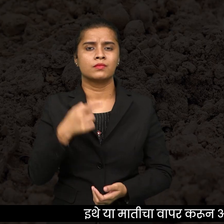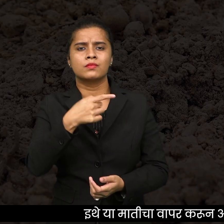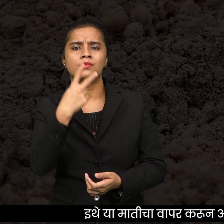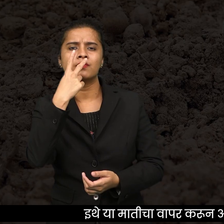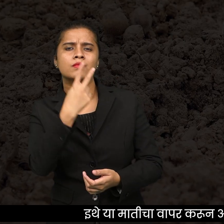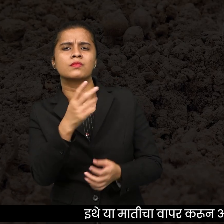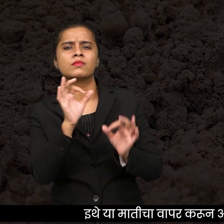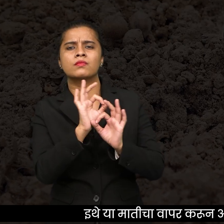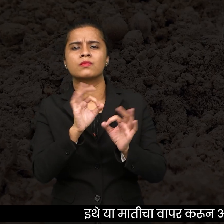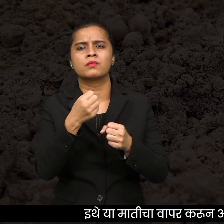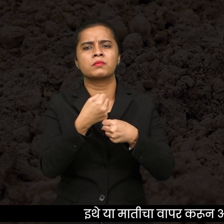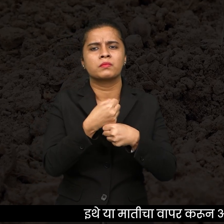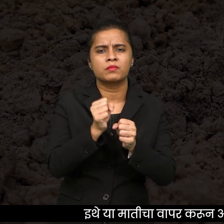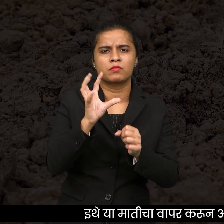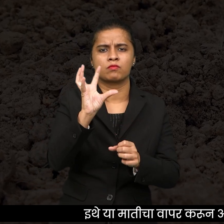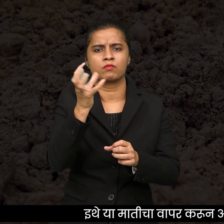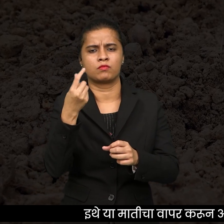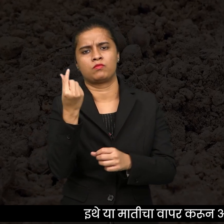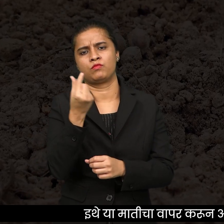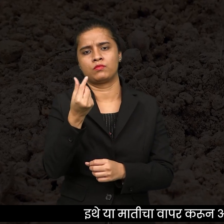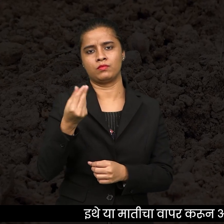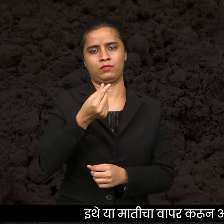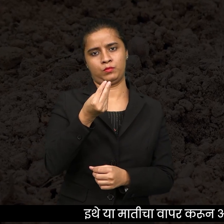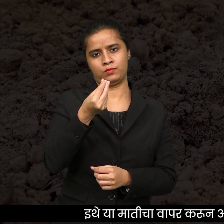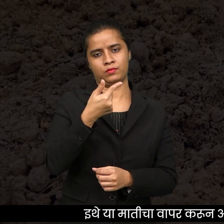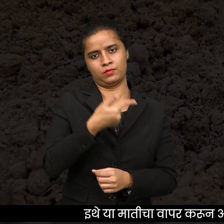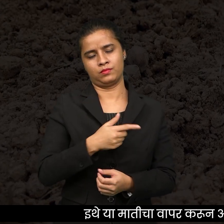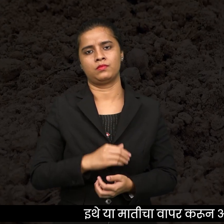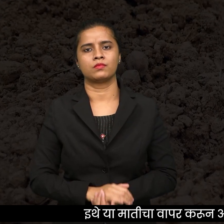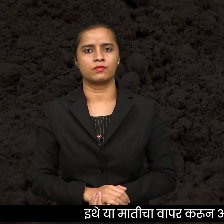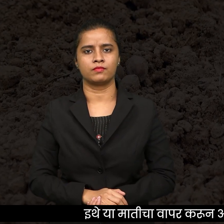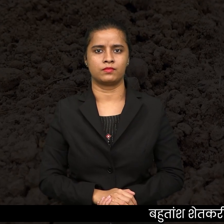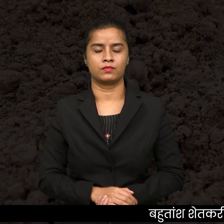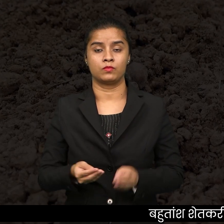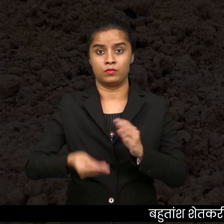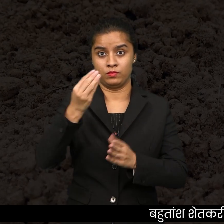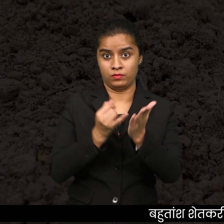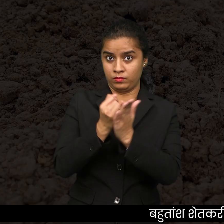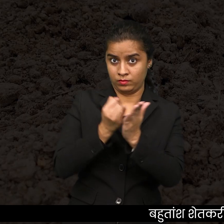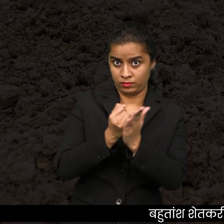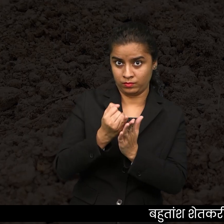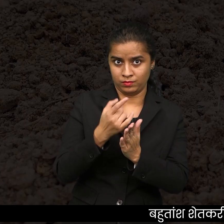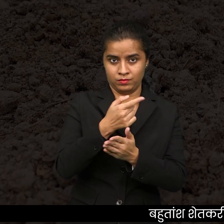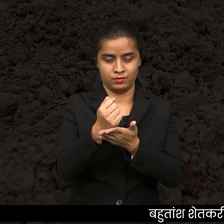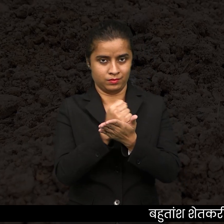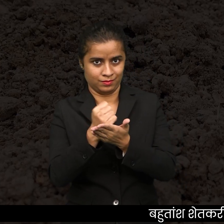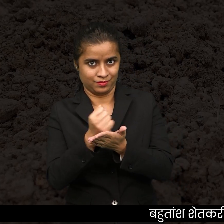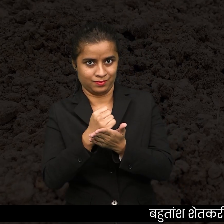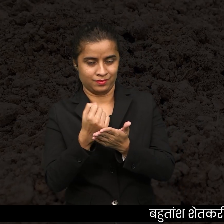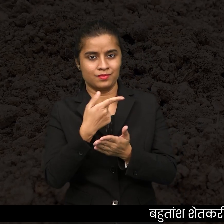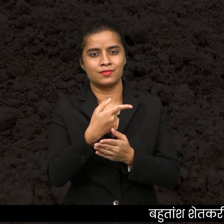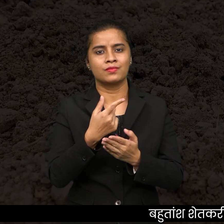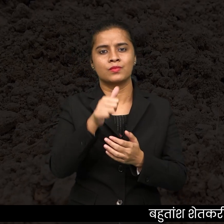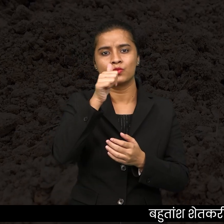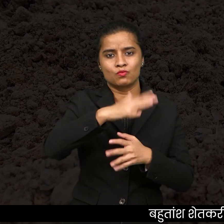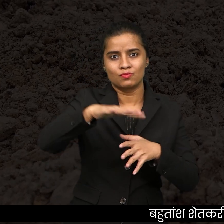इथे या मातीचा वापर करून आपण एक चेंडूही बनवू शकत नाही. बहुतांश शेतकरी